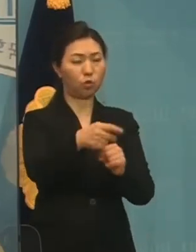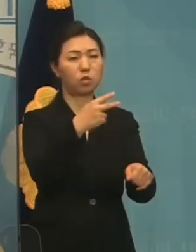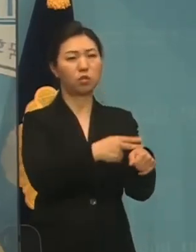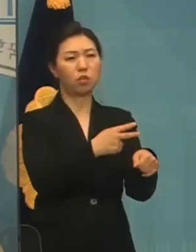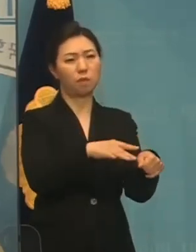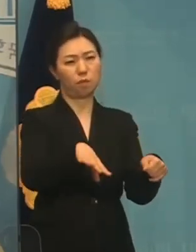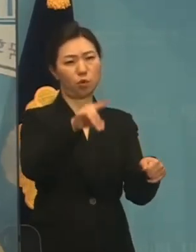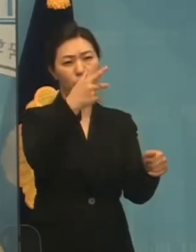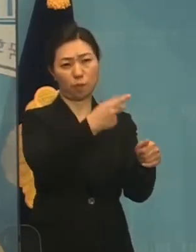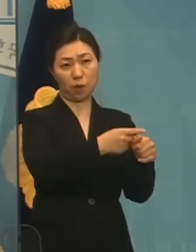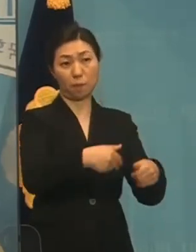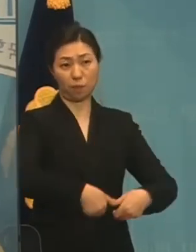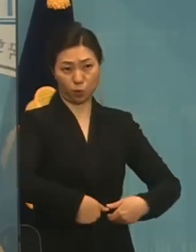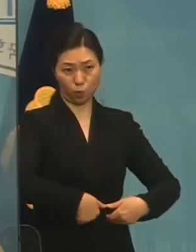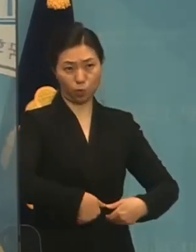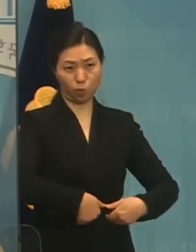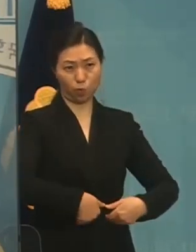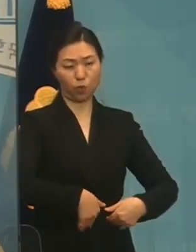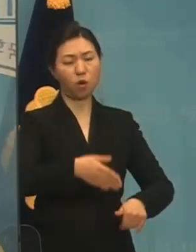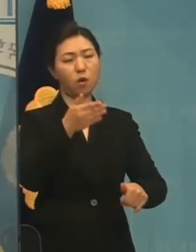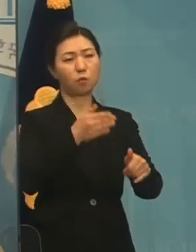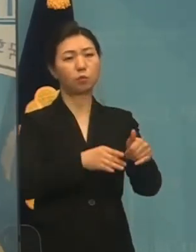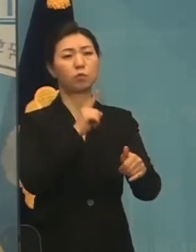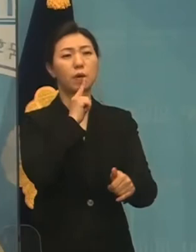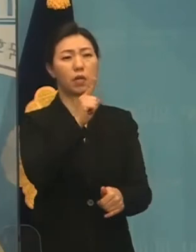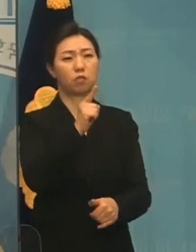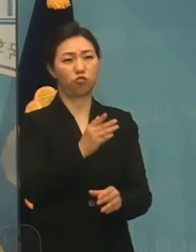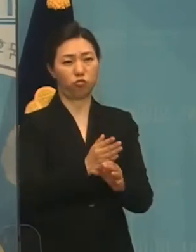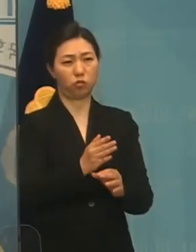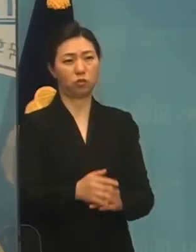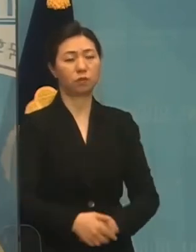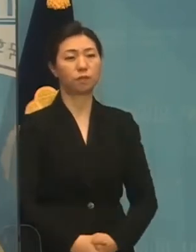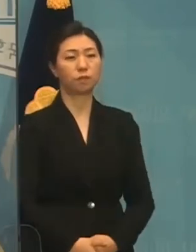점을 호소하고 있습니다.